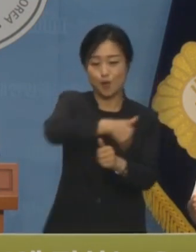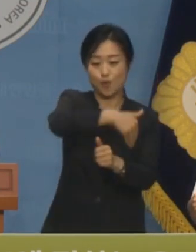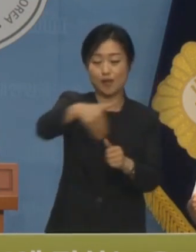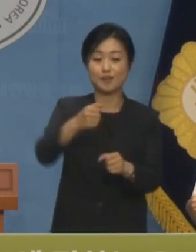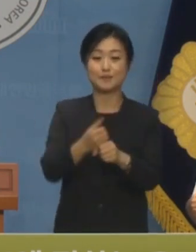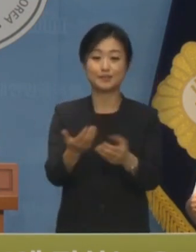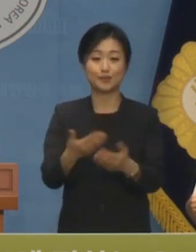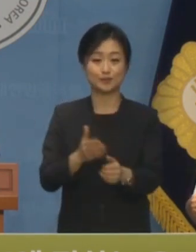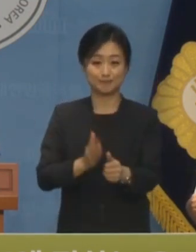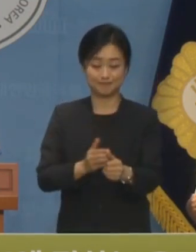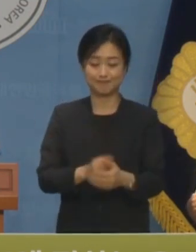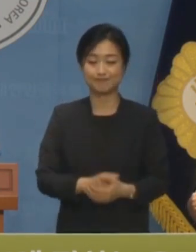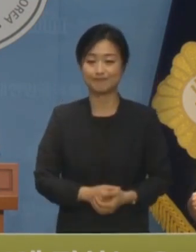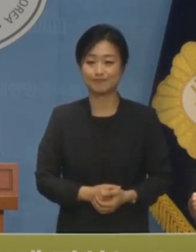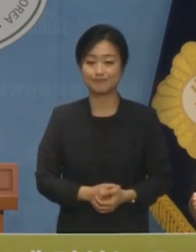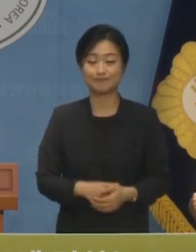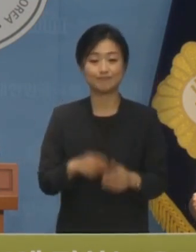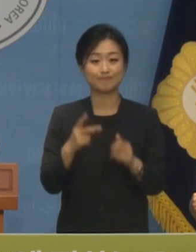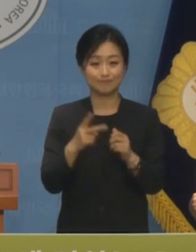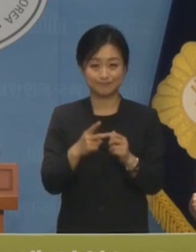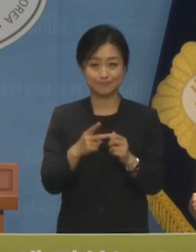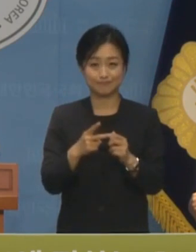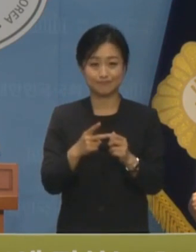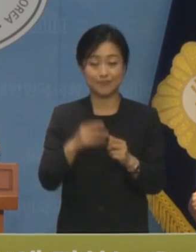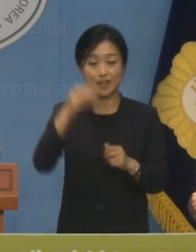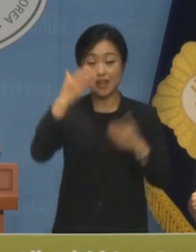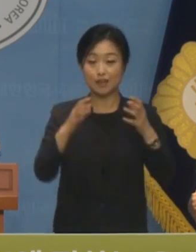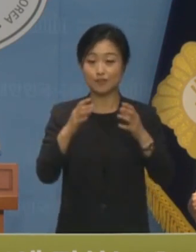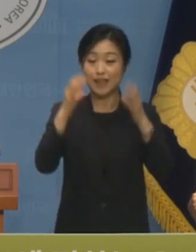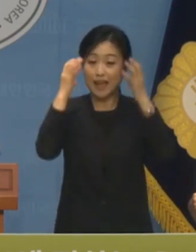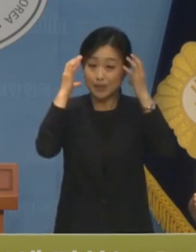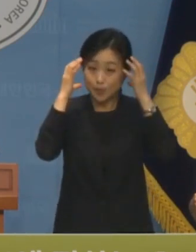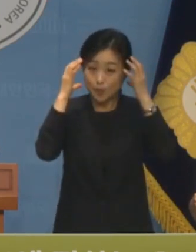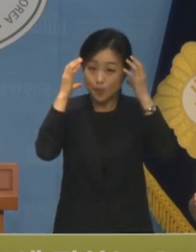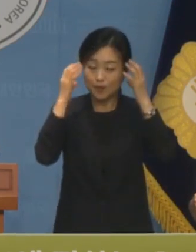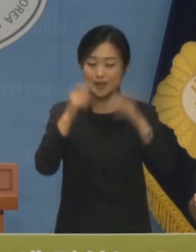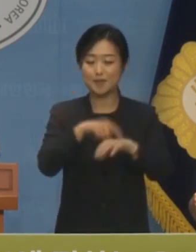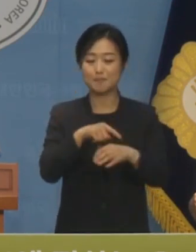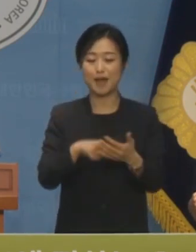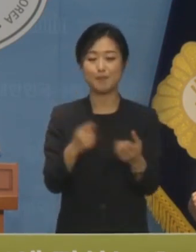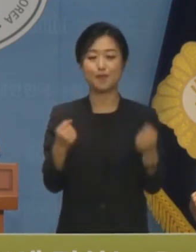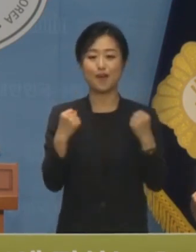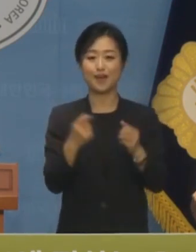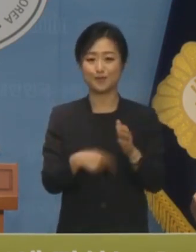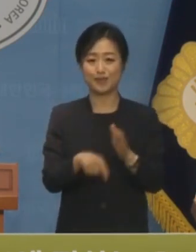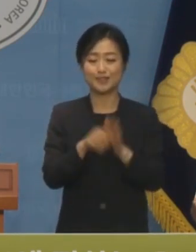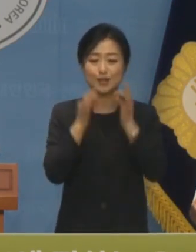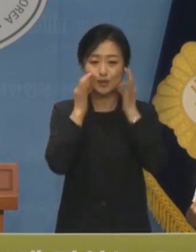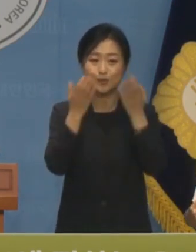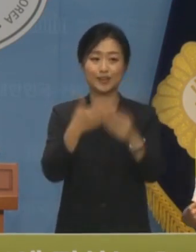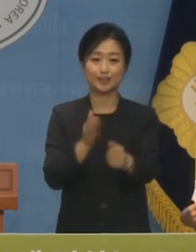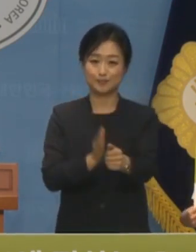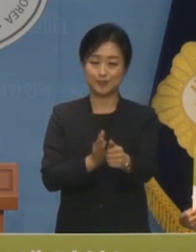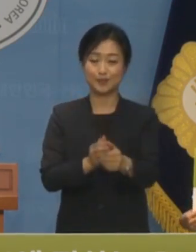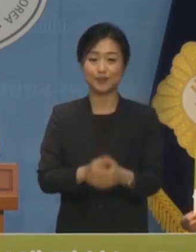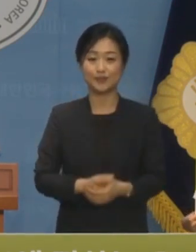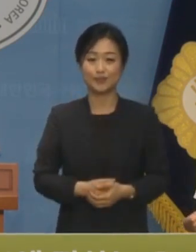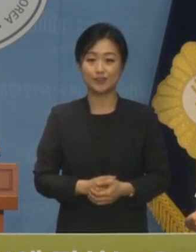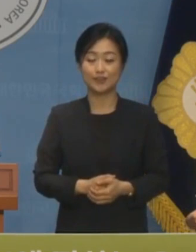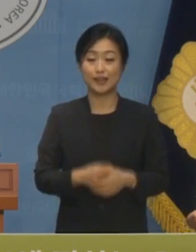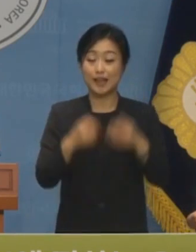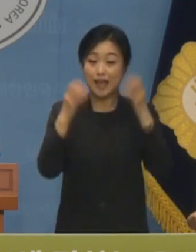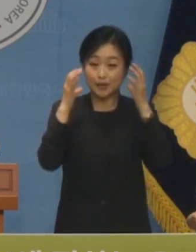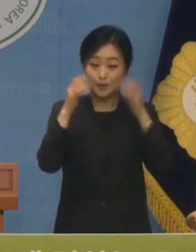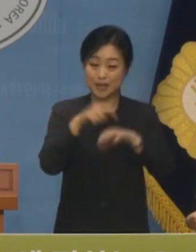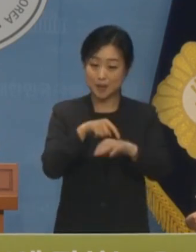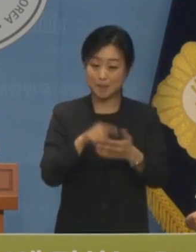조성해 주십시오. 둘째, 대한민국 아동들의 마음 건강 증진을 위해 노력해 주십시오. 이를 위해